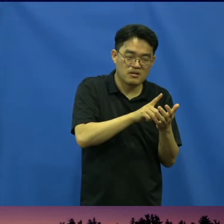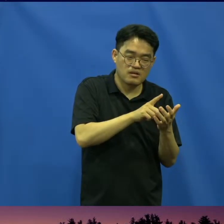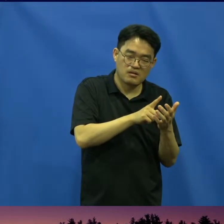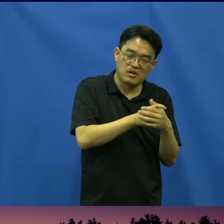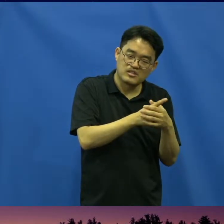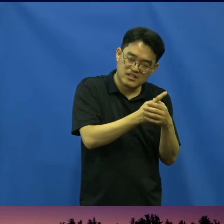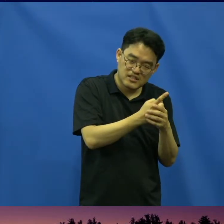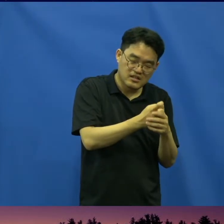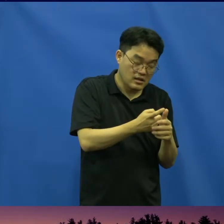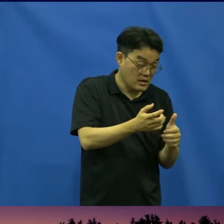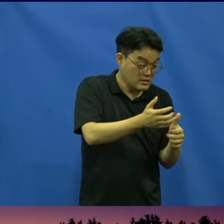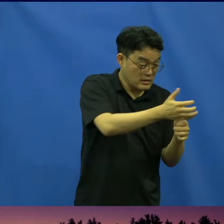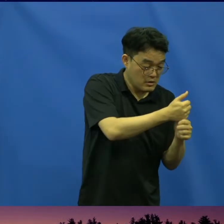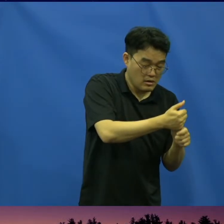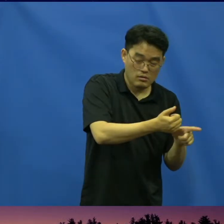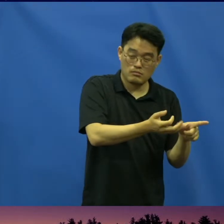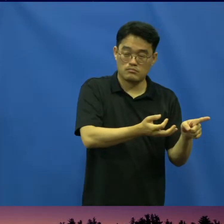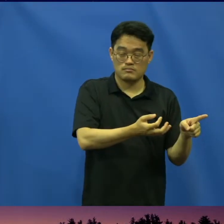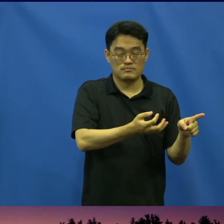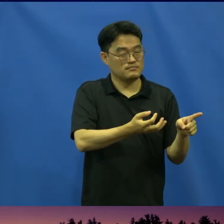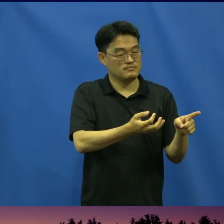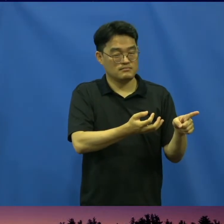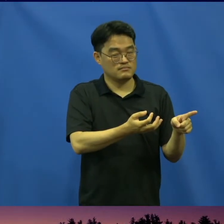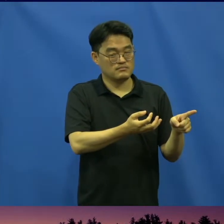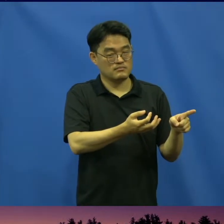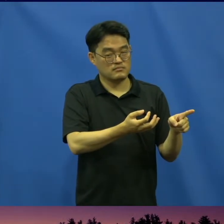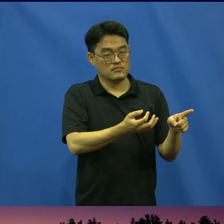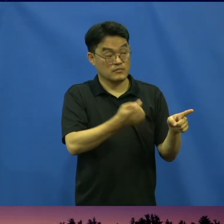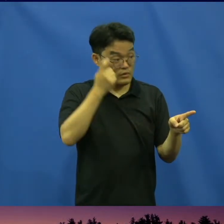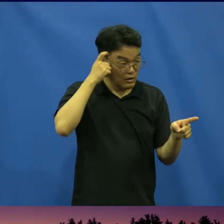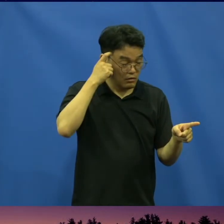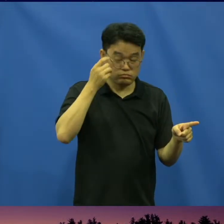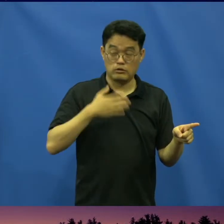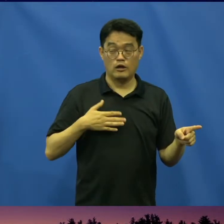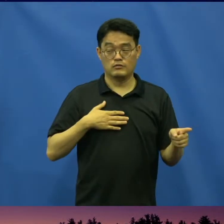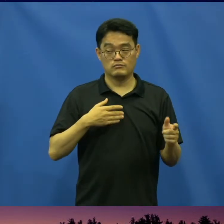그게 나에게 일어날 거라고 생각하지 않았어요. 근데 그게 일어난 거예요.